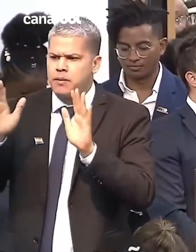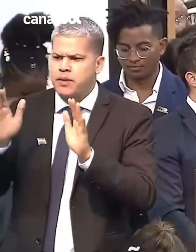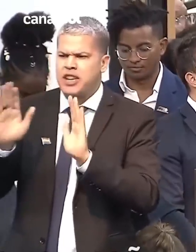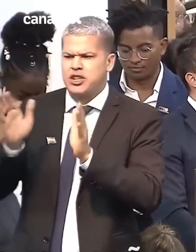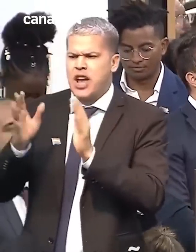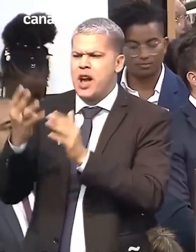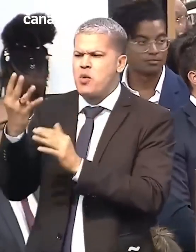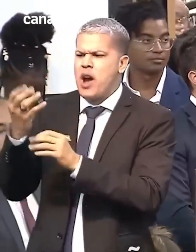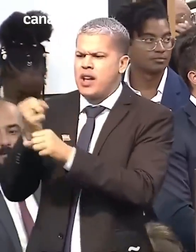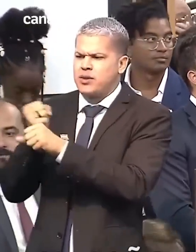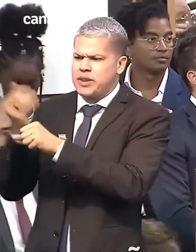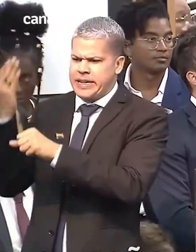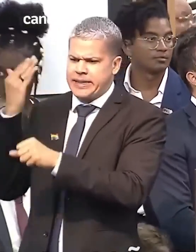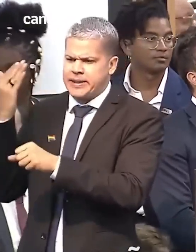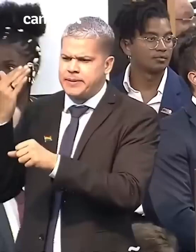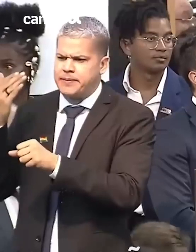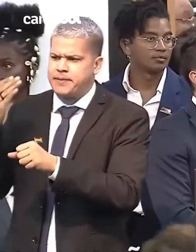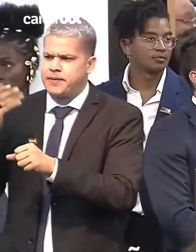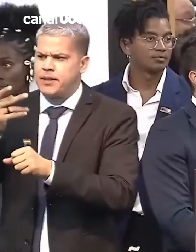Vou dizer coisas óbvias aqui.